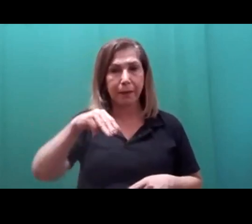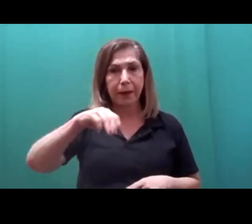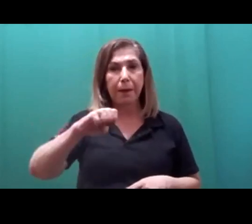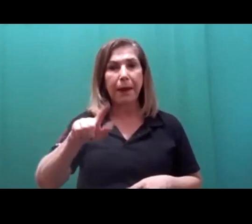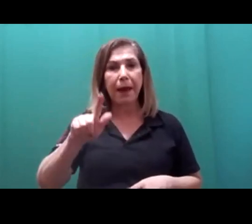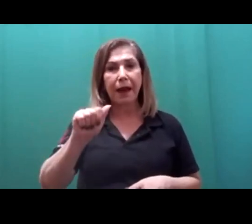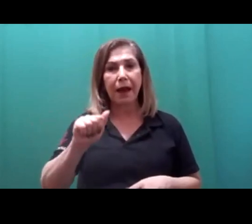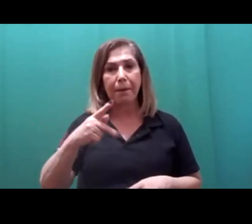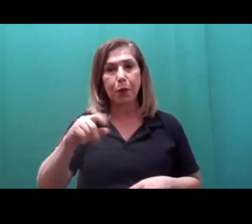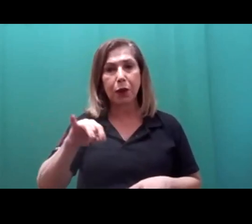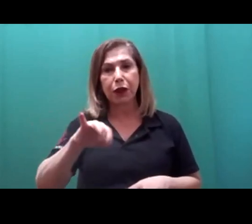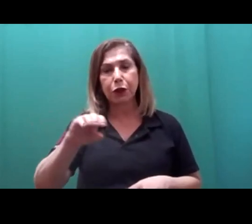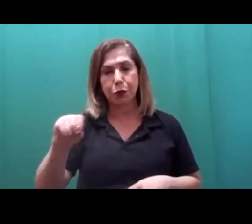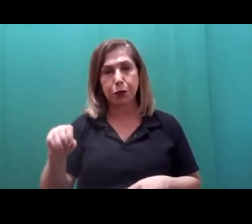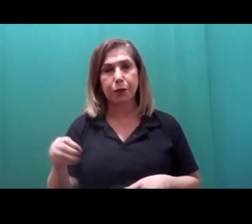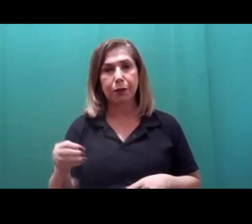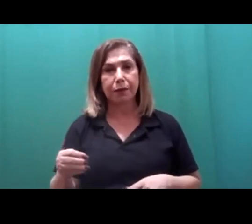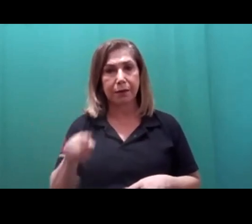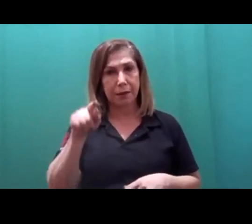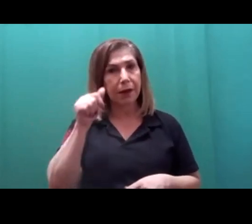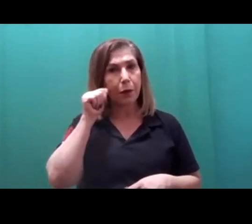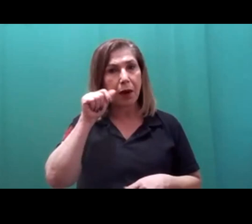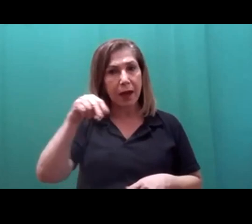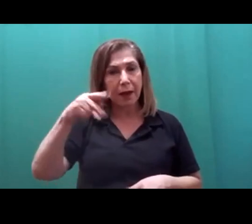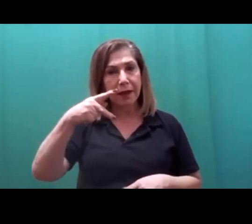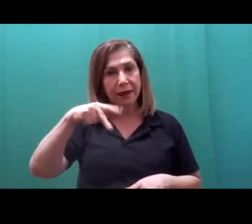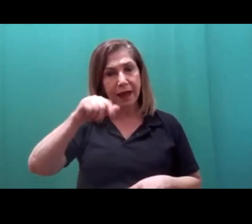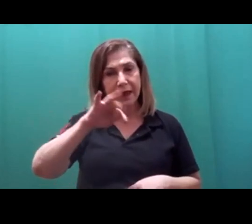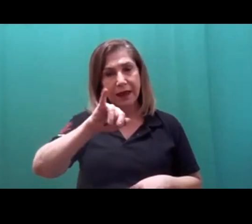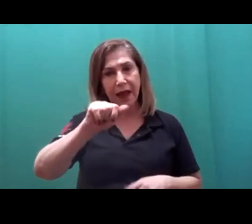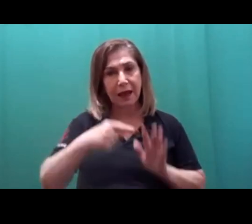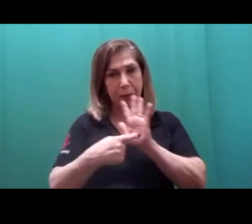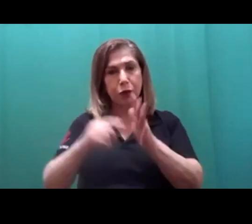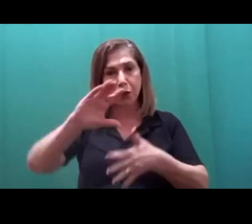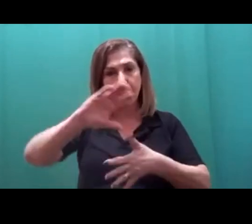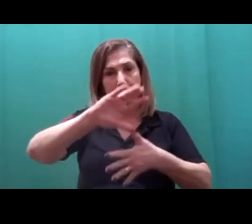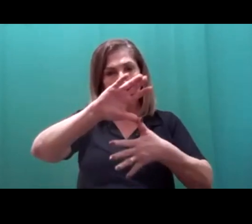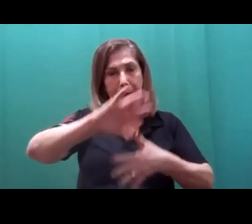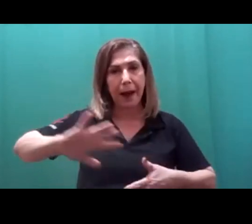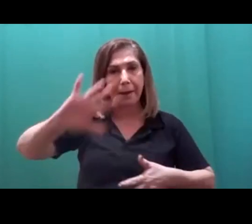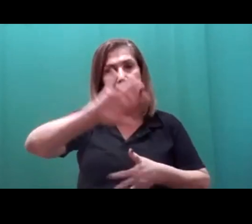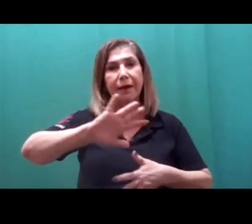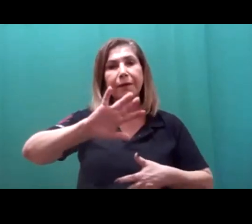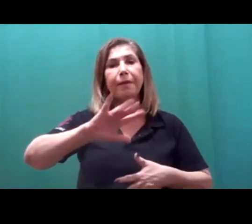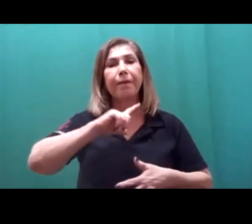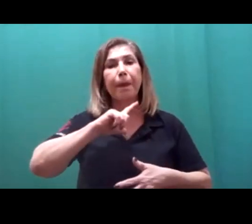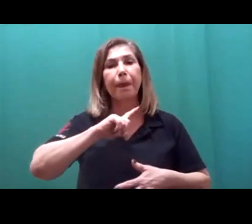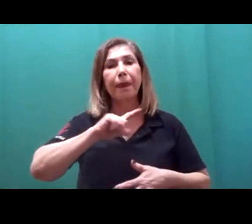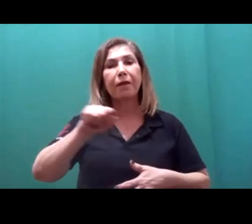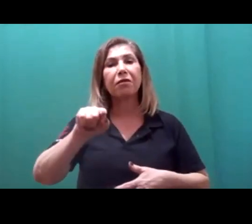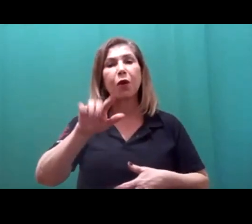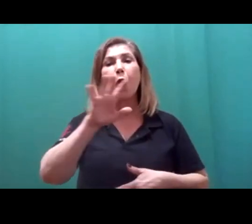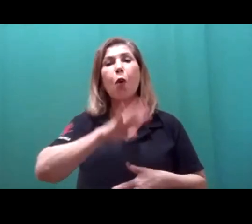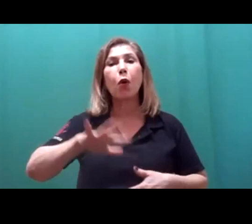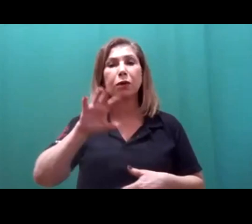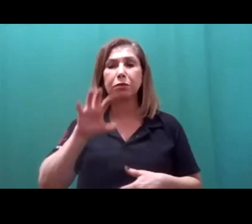for estudar as cidades, e a Natália mostrou alguns mapas, a questão da soberania alimentar, essa plena soberania alimentar, ela está centralizada nos